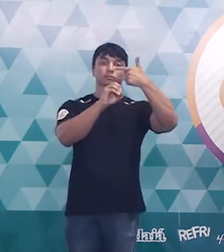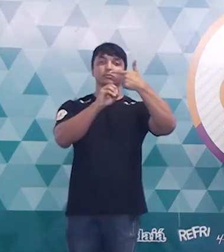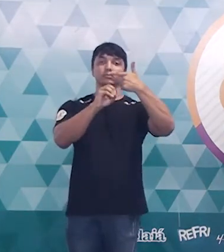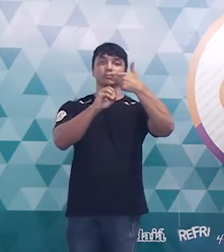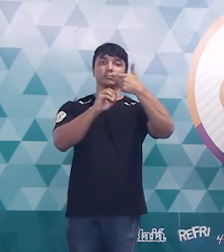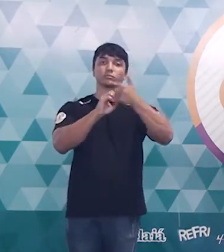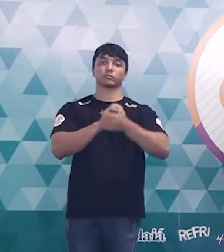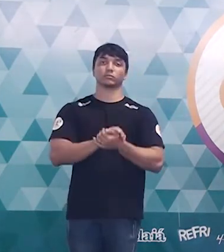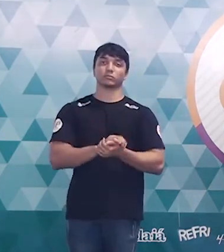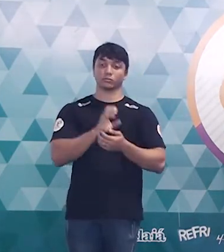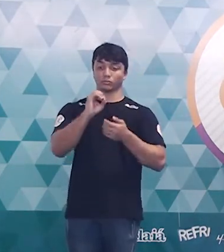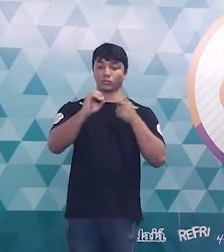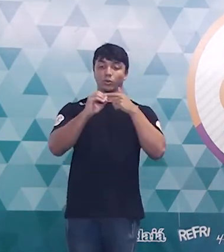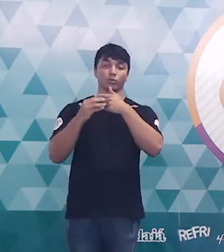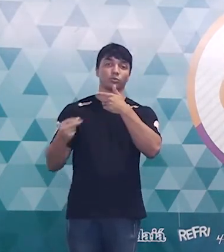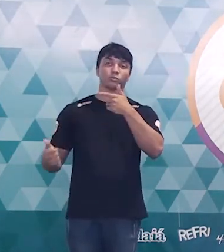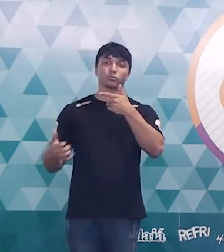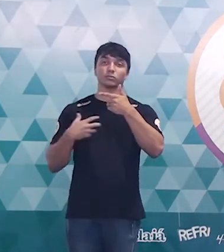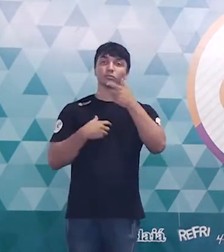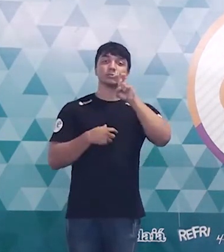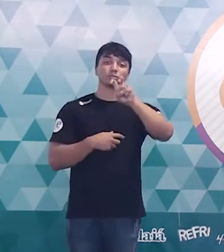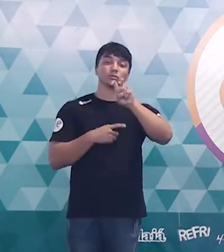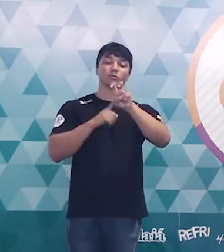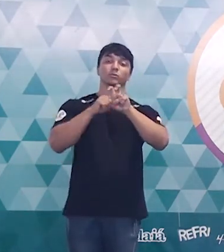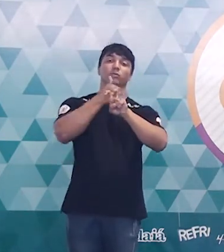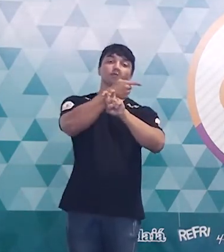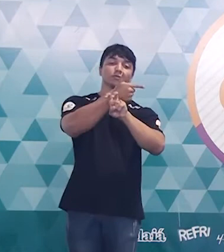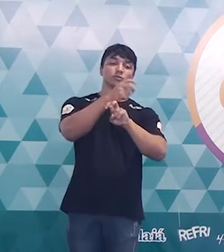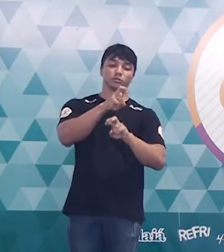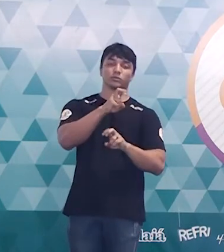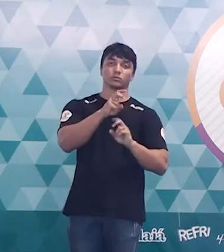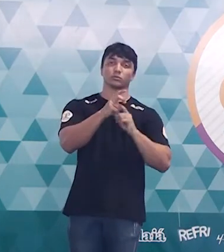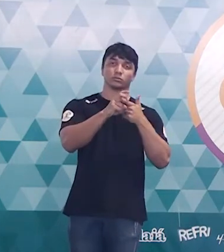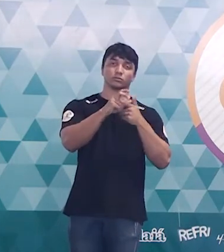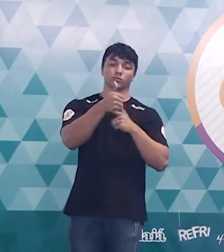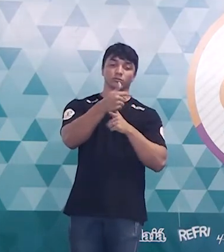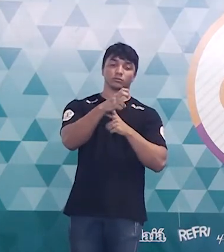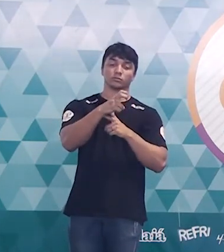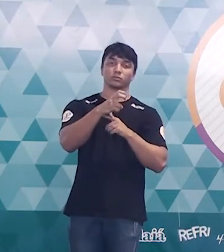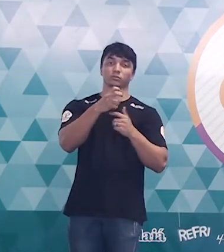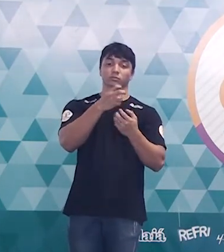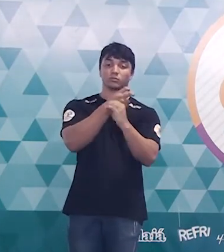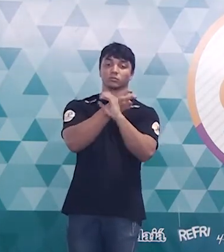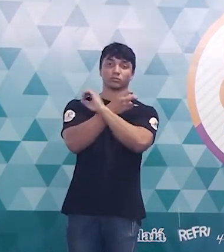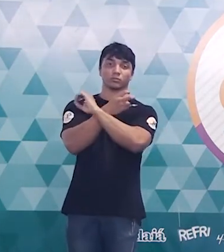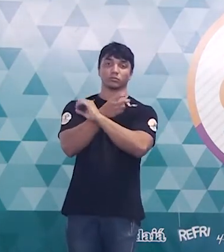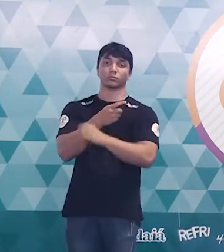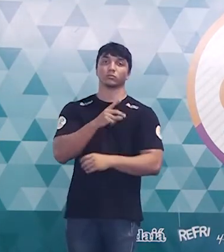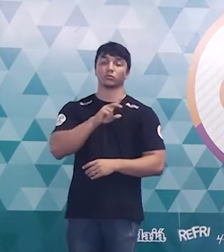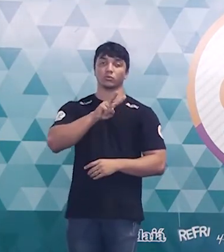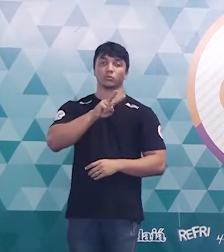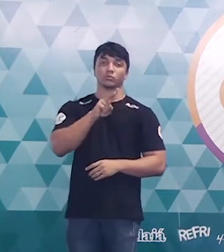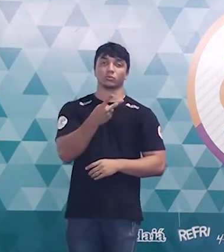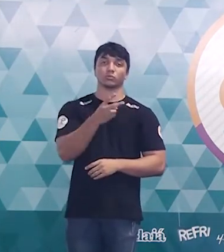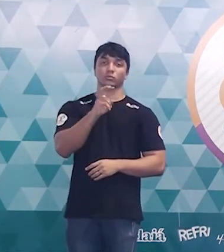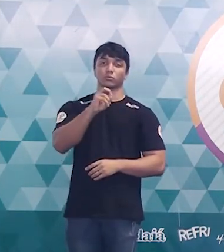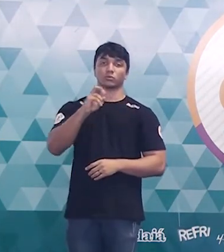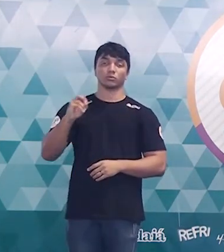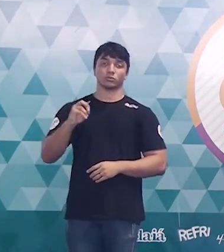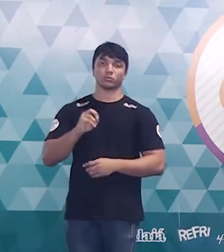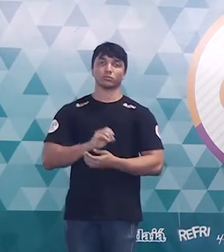quadrado? Esquece o zero. 5 ao quadrado é quanto? 25. Bota 2 zeros no final, dá quanto?